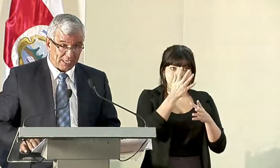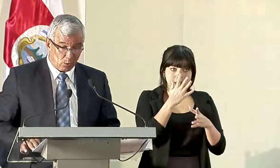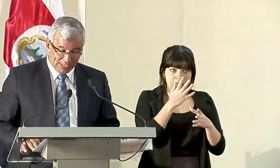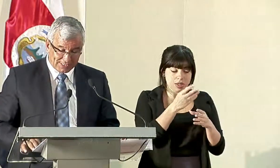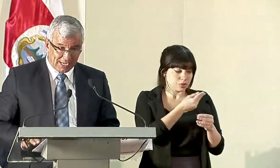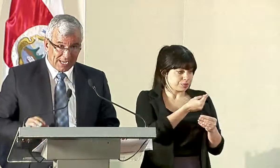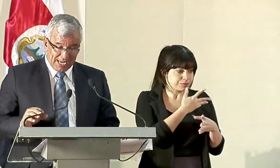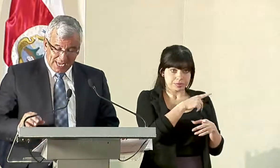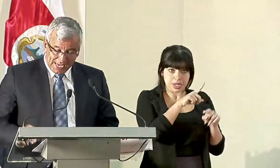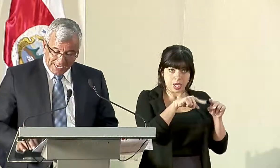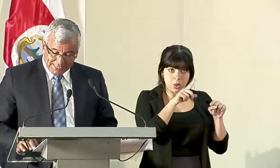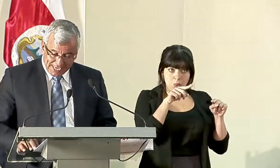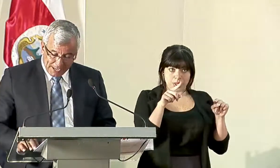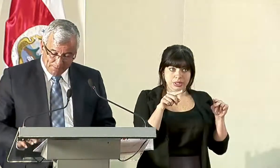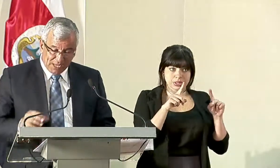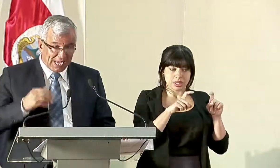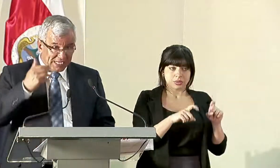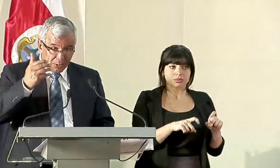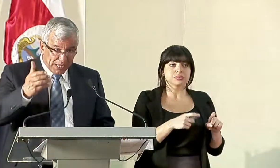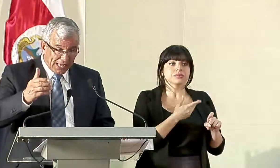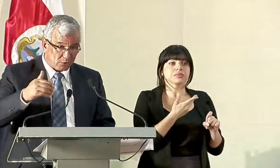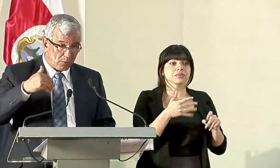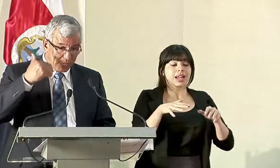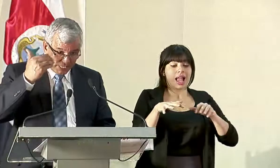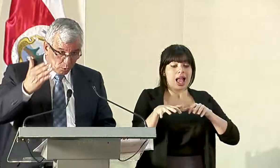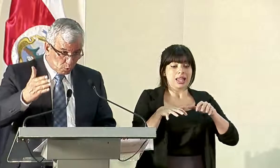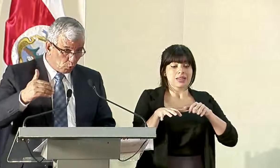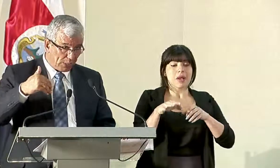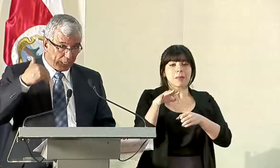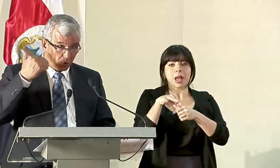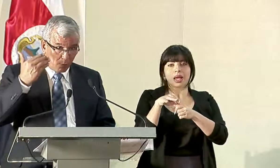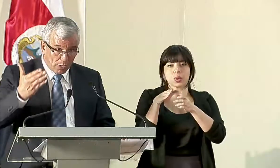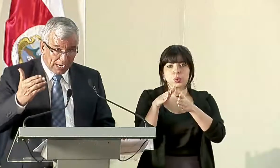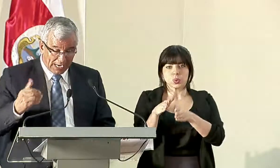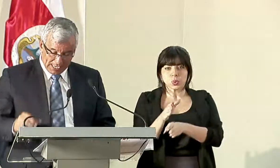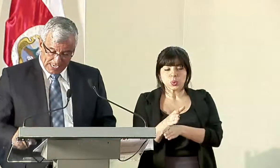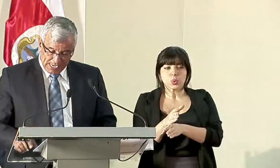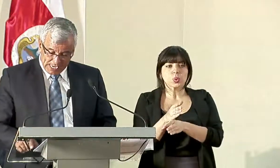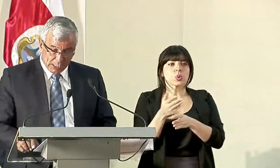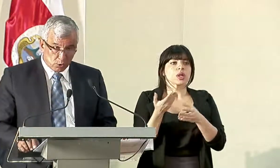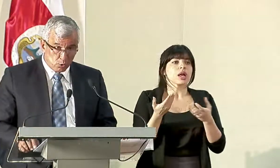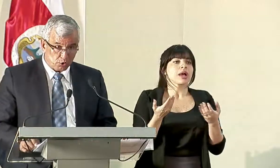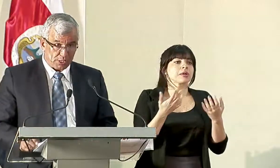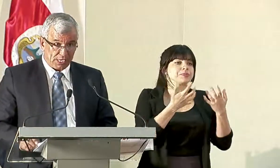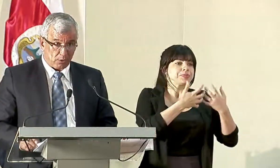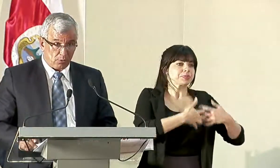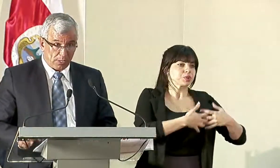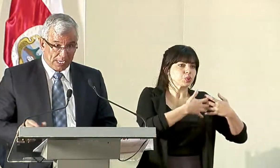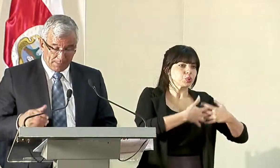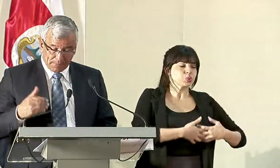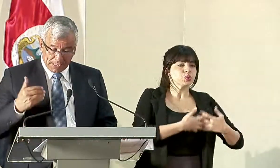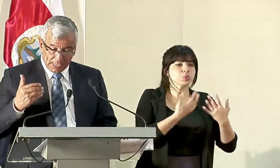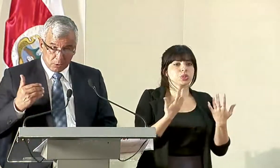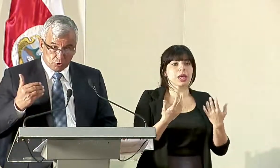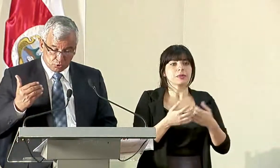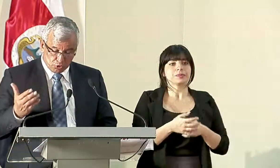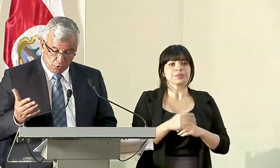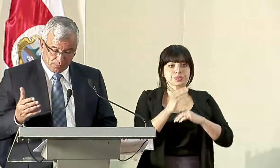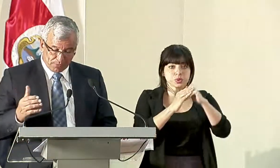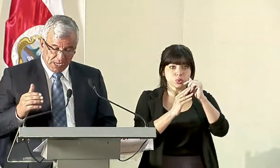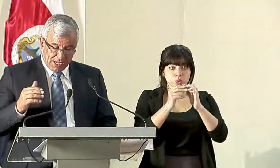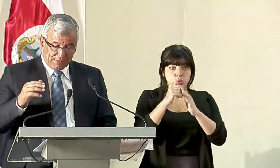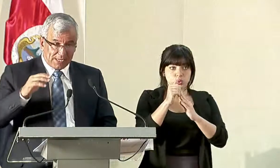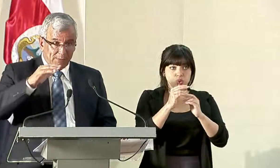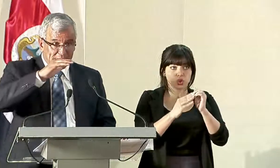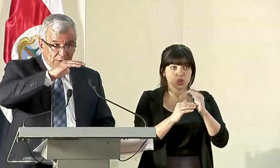arroja esta encuesta es que en actividades como la agricultura, como la la industria como la